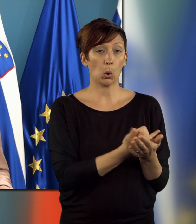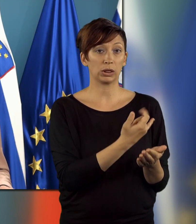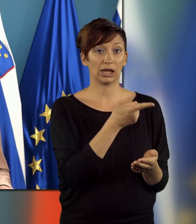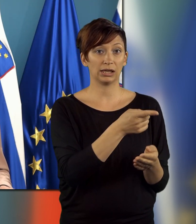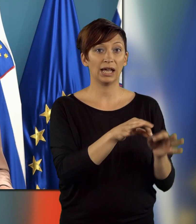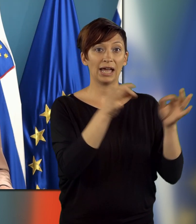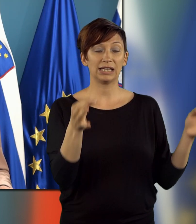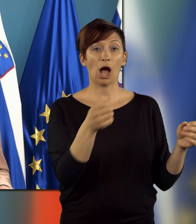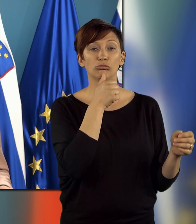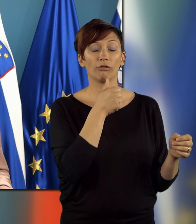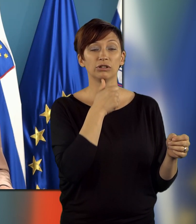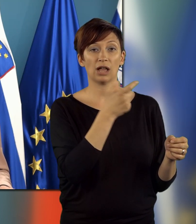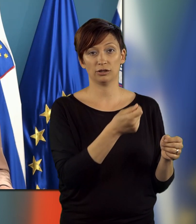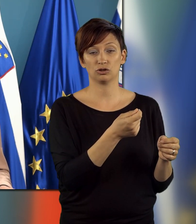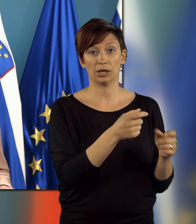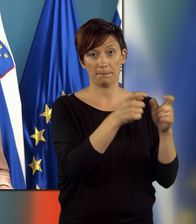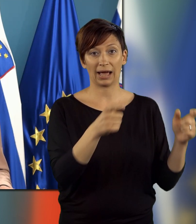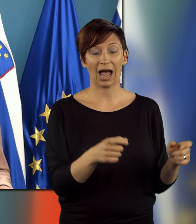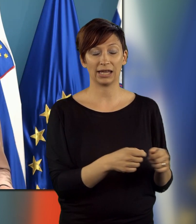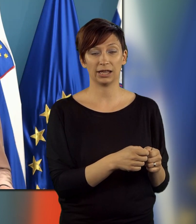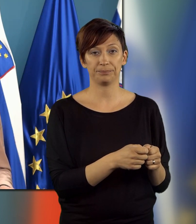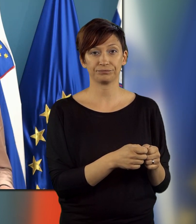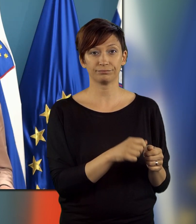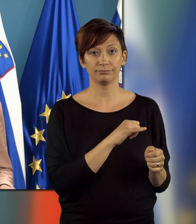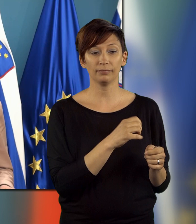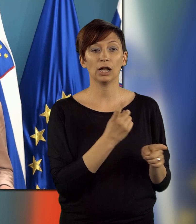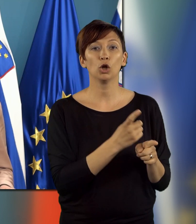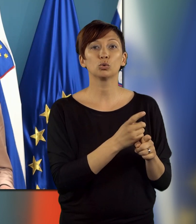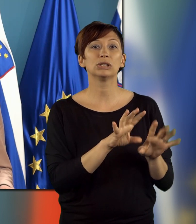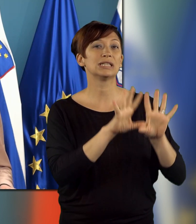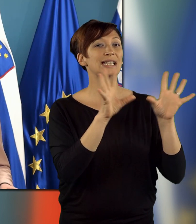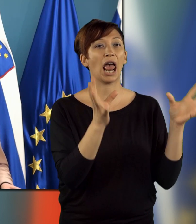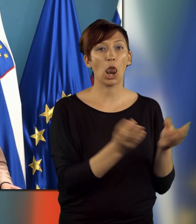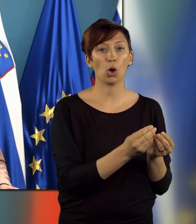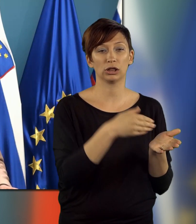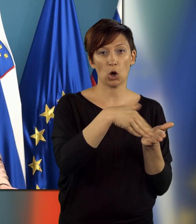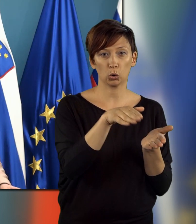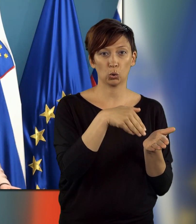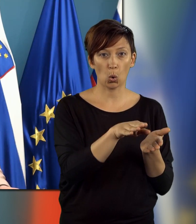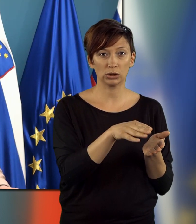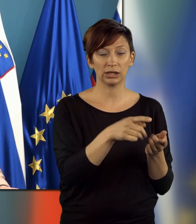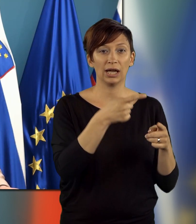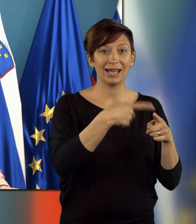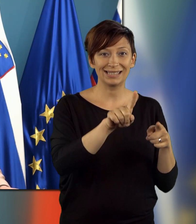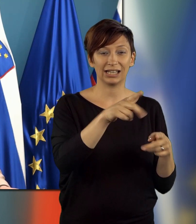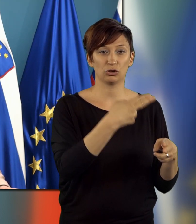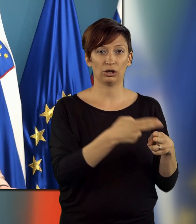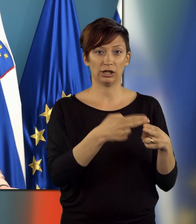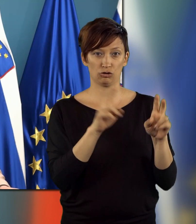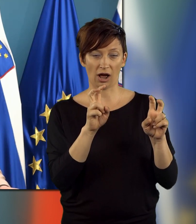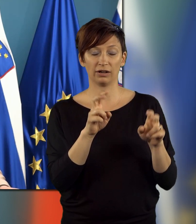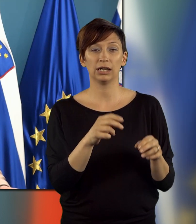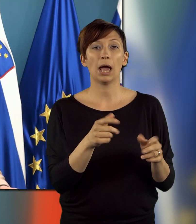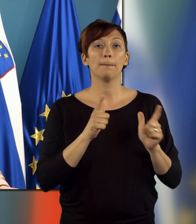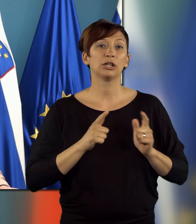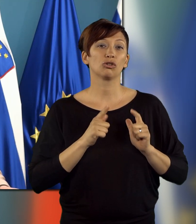te javnofinančne blagajne. Tudi celotni odhodki sektorja država pričakujemo,